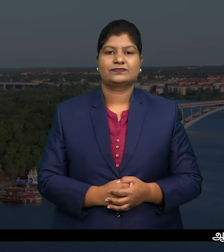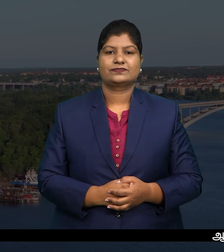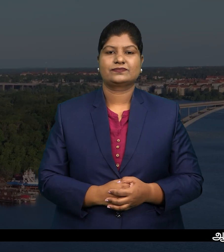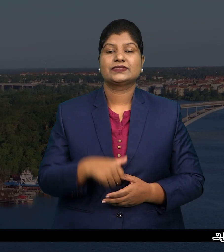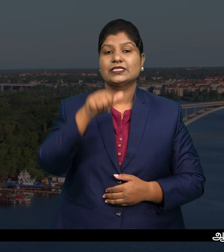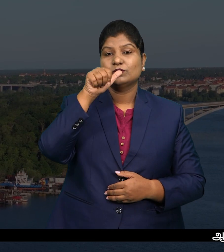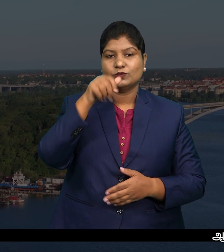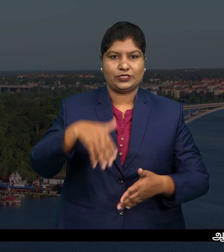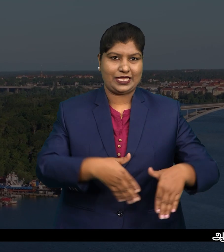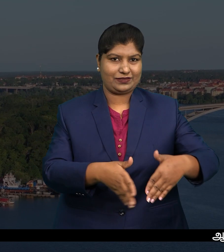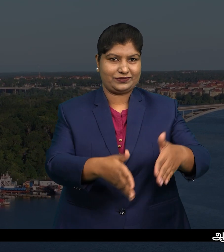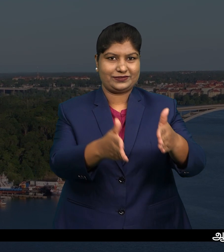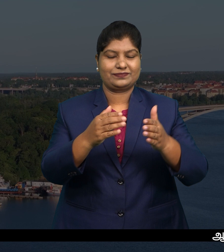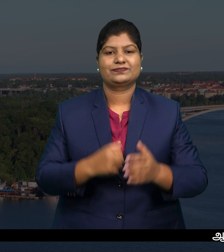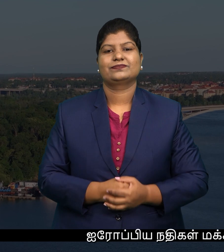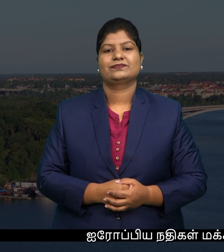ஆறுகள்.